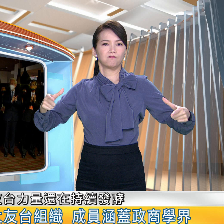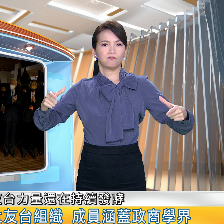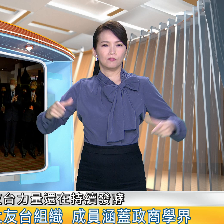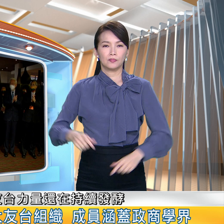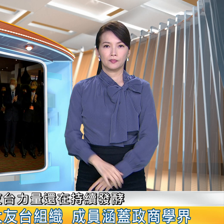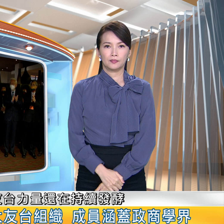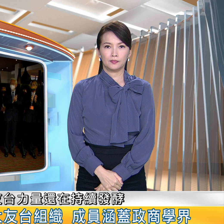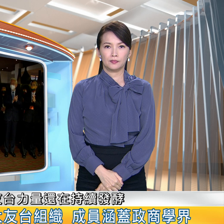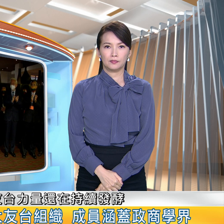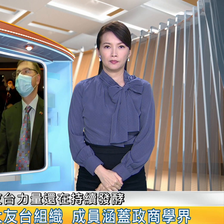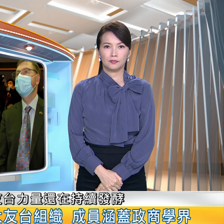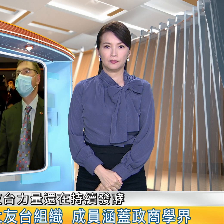发酵。